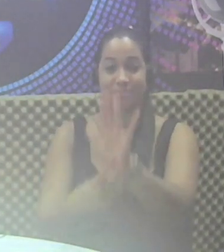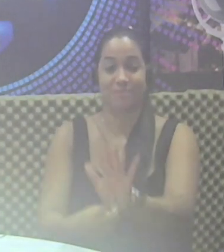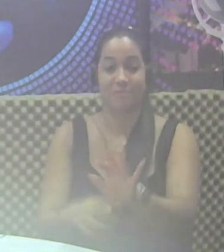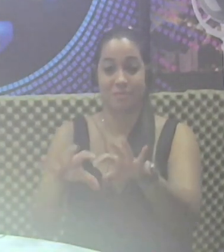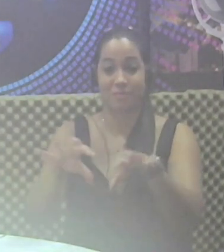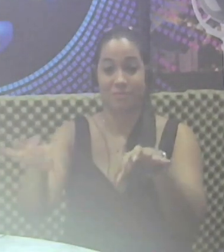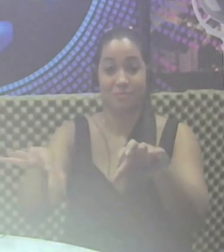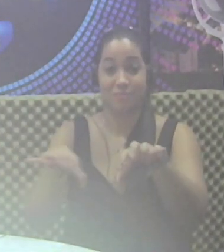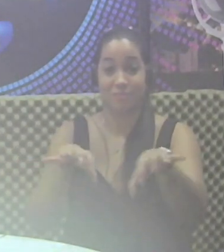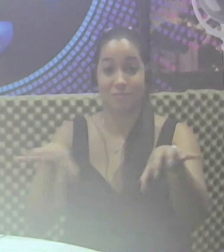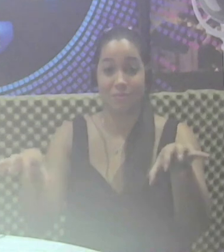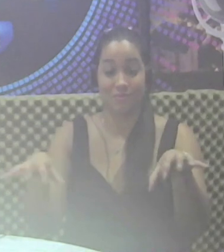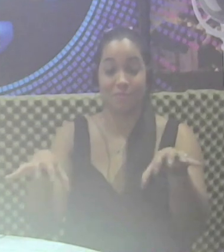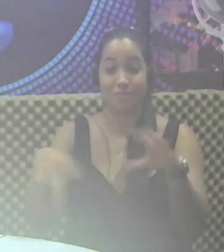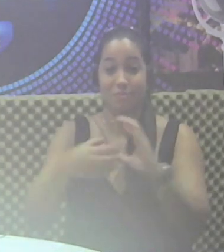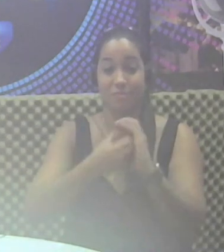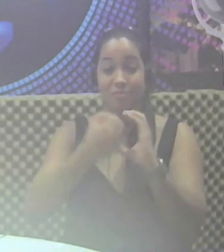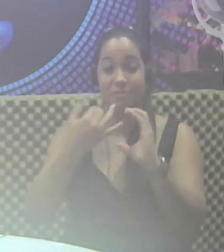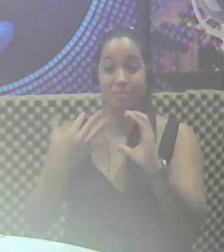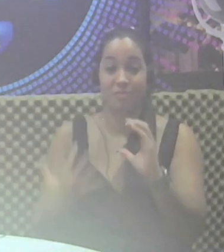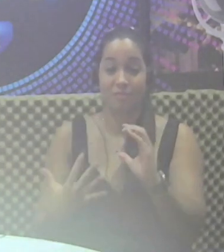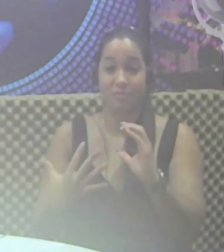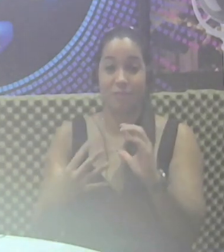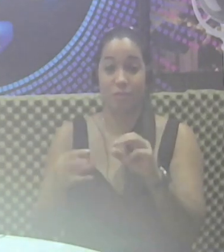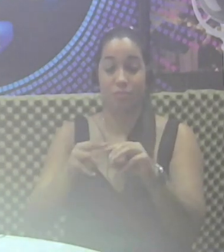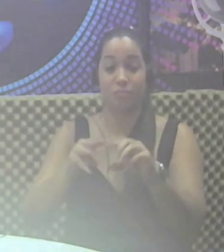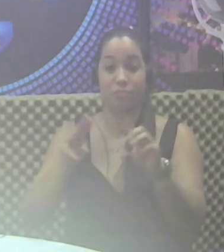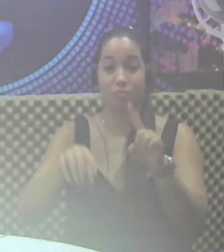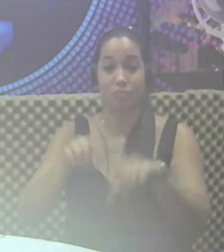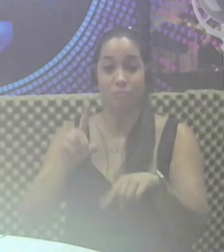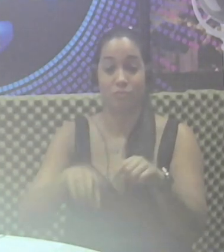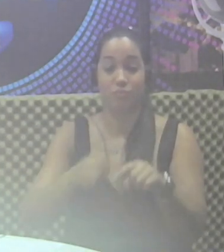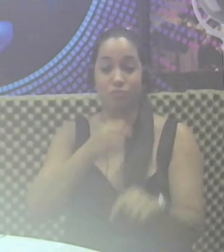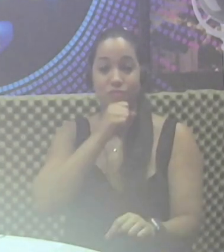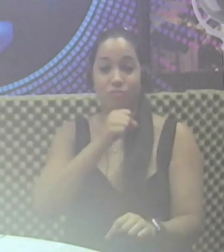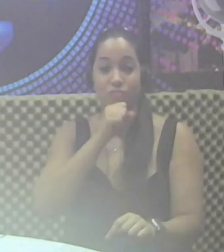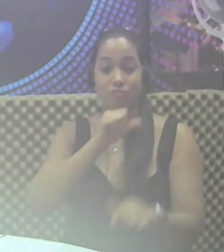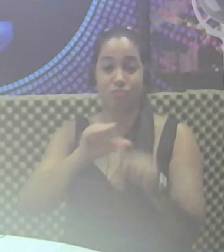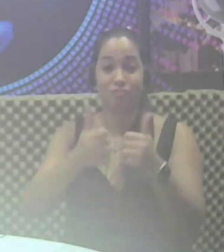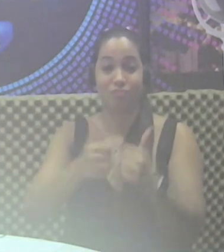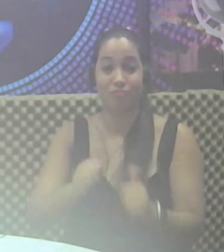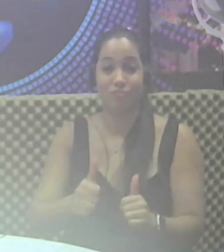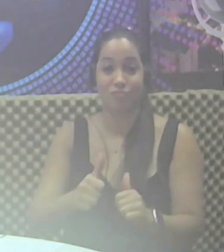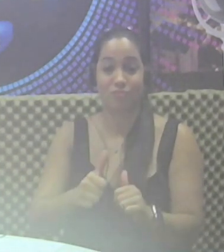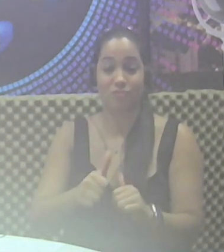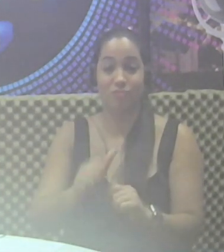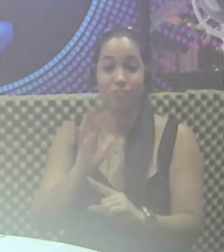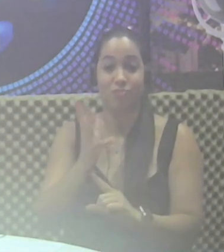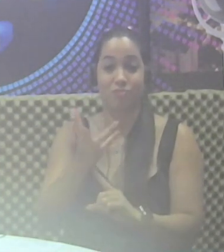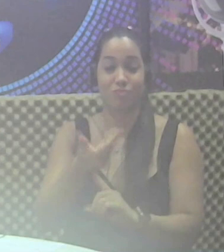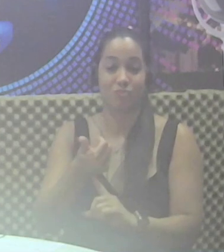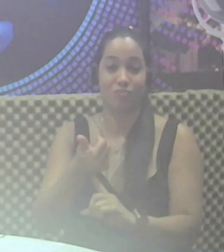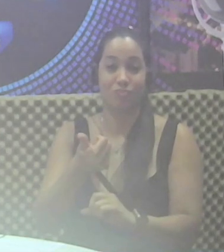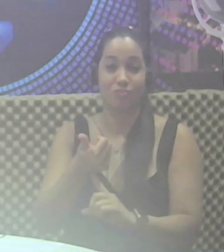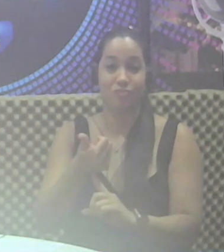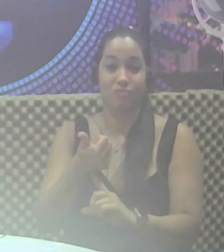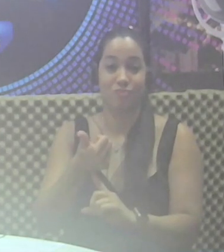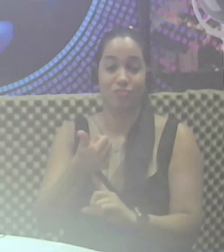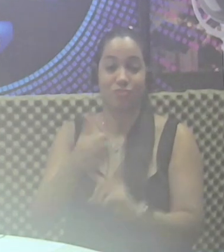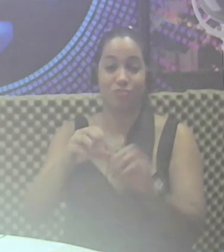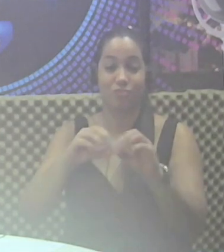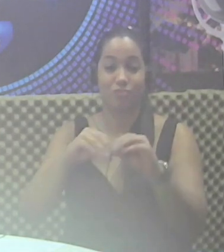em diversas categorias, como móveis, antiquário, artesanatos, manualidades, artistas